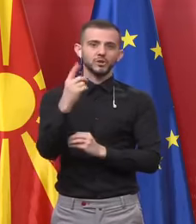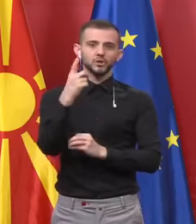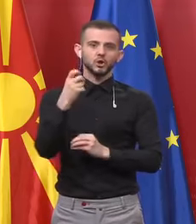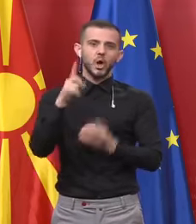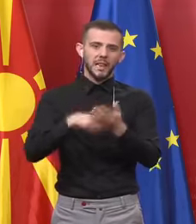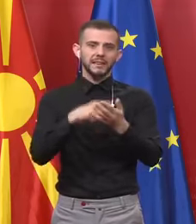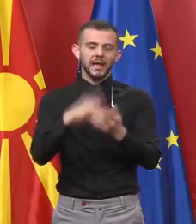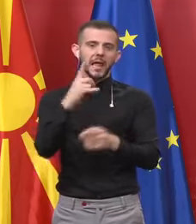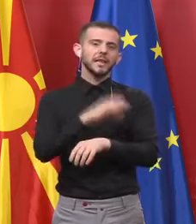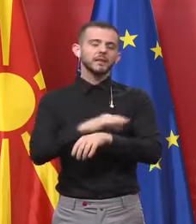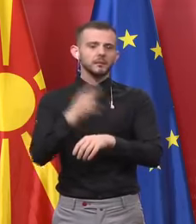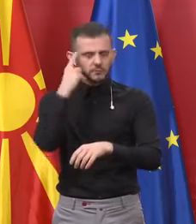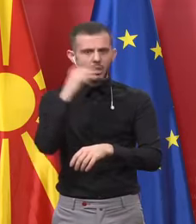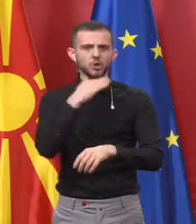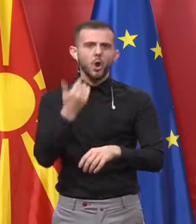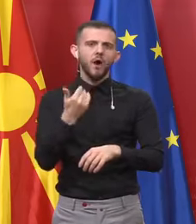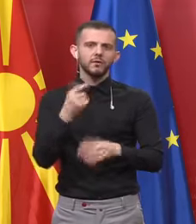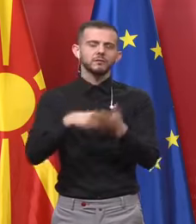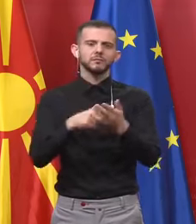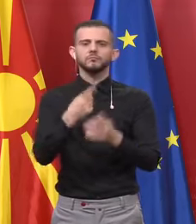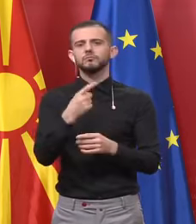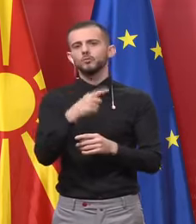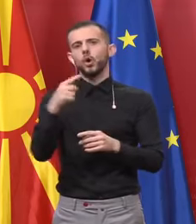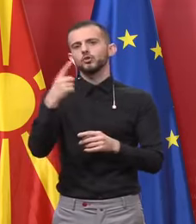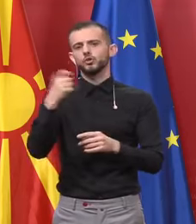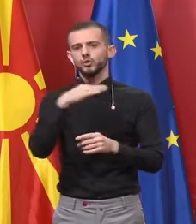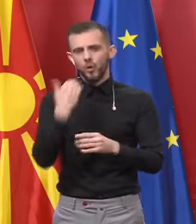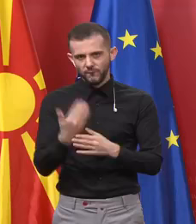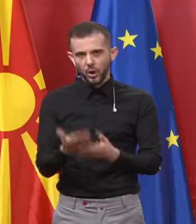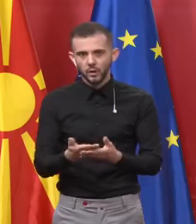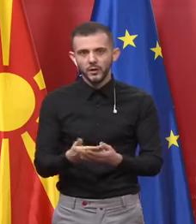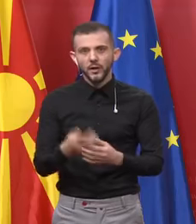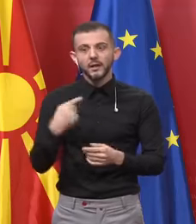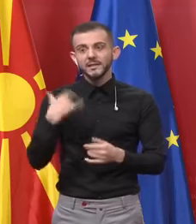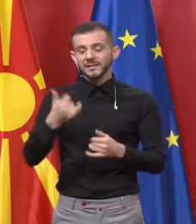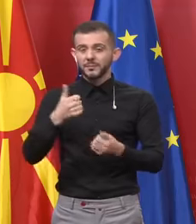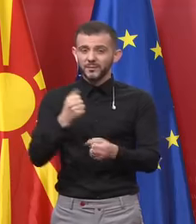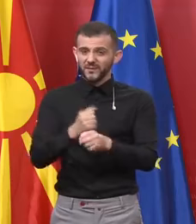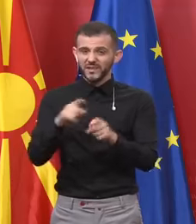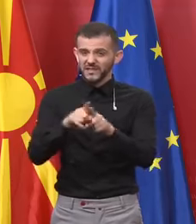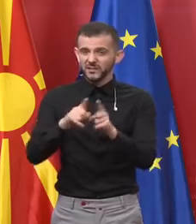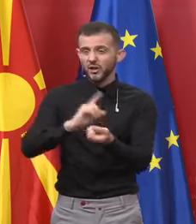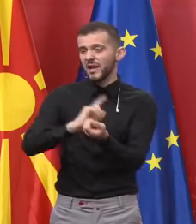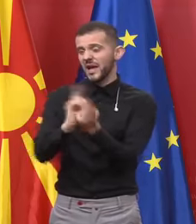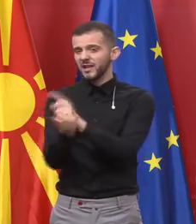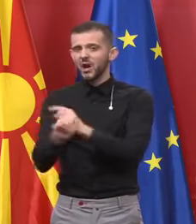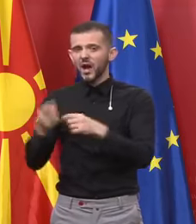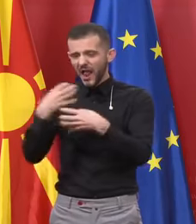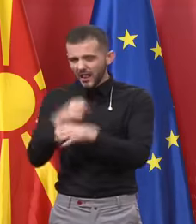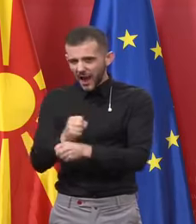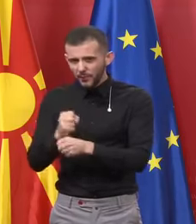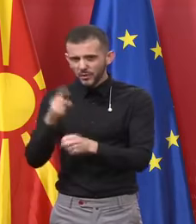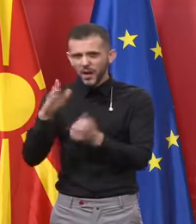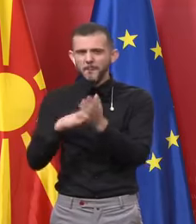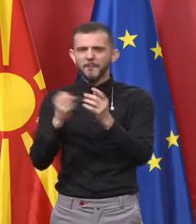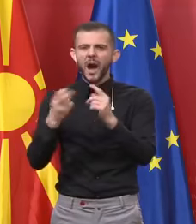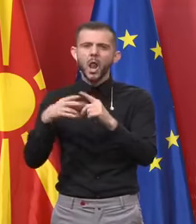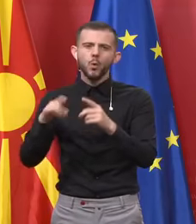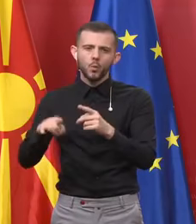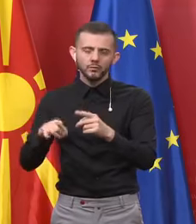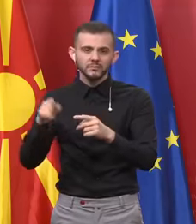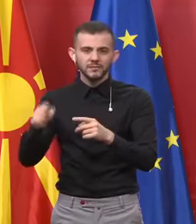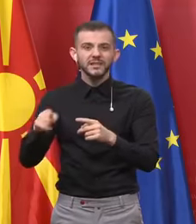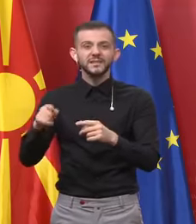Но дозволете да целосно се финализира случајот, во овој момент се прави и реорганизација на самата лабораторија во Ману, заради тоа што